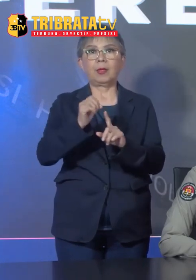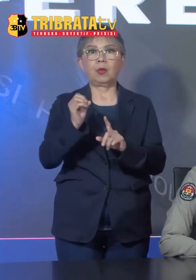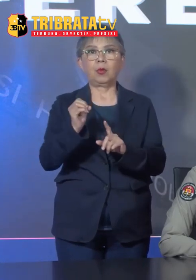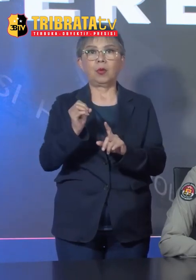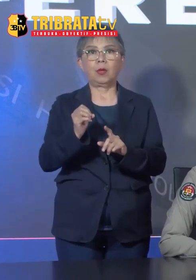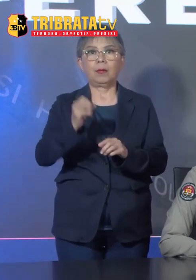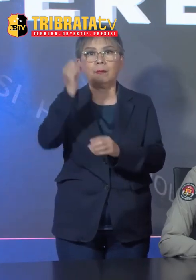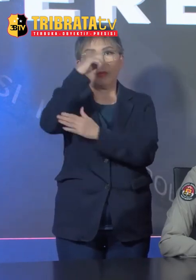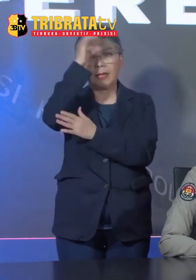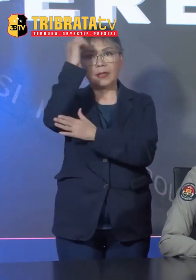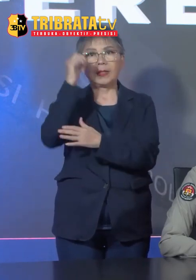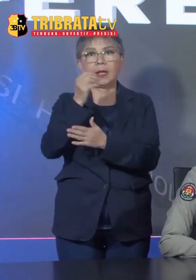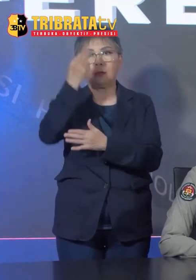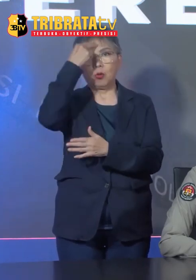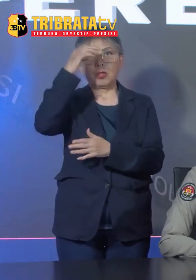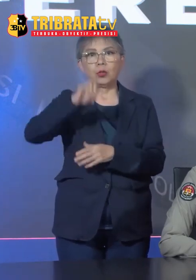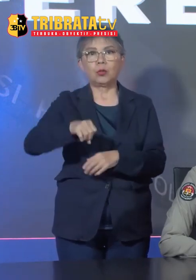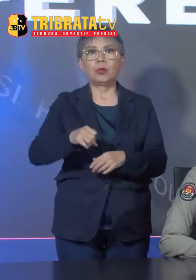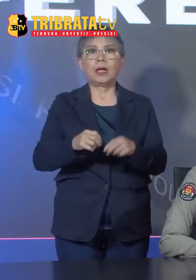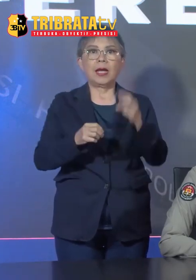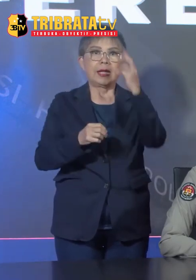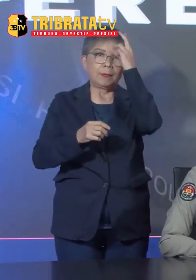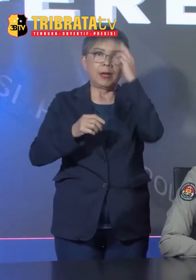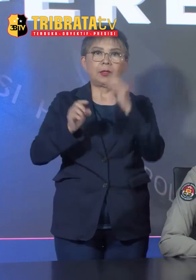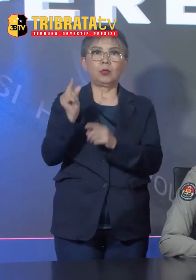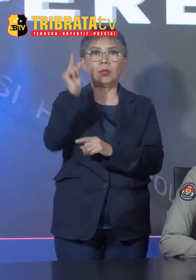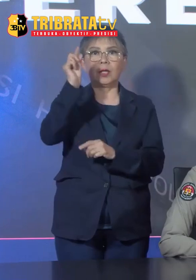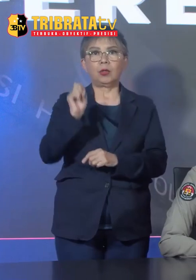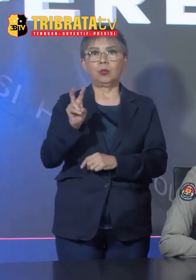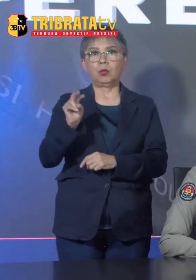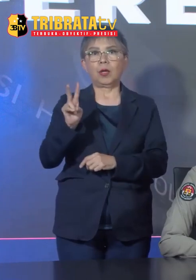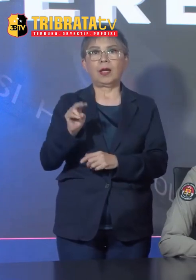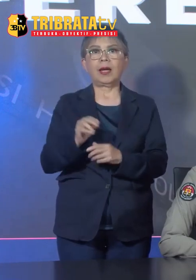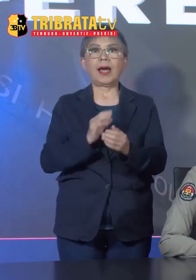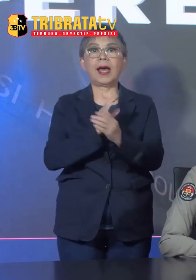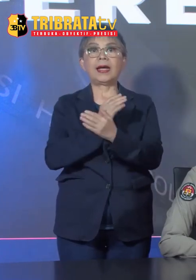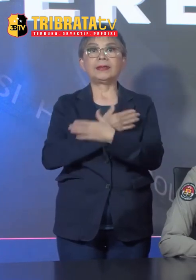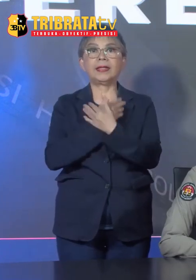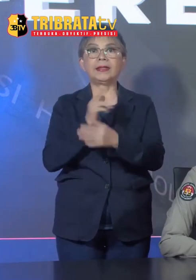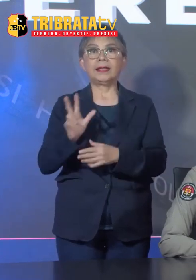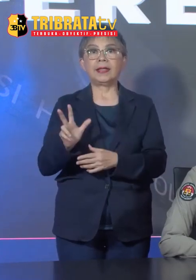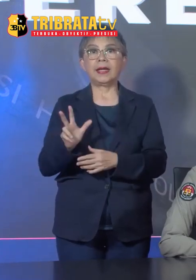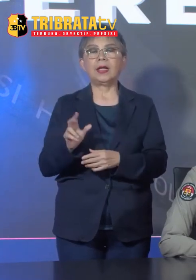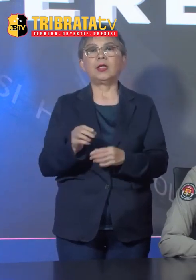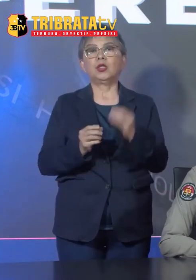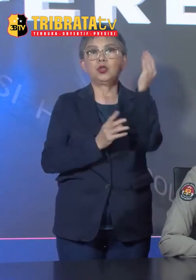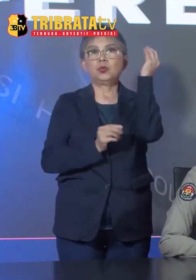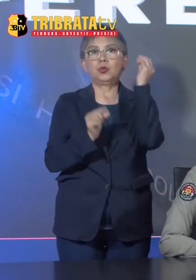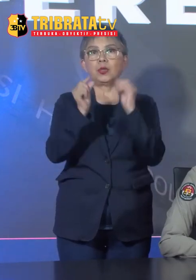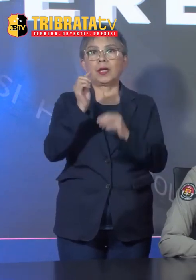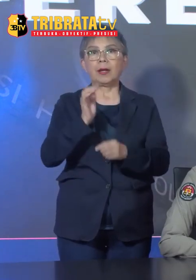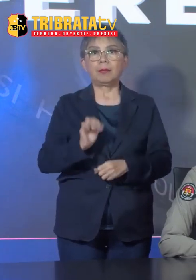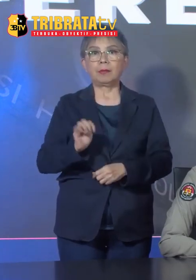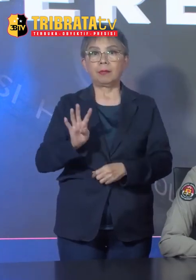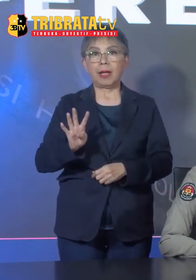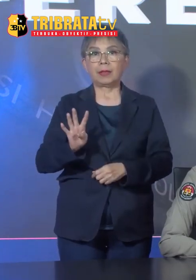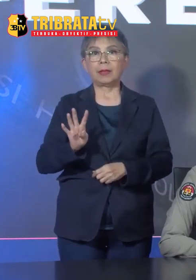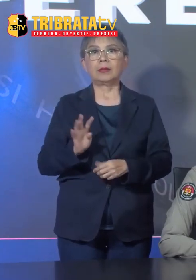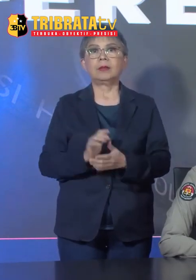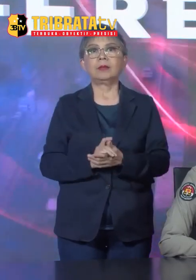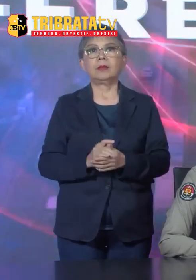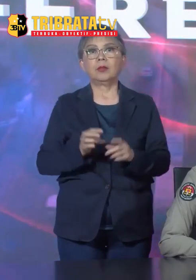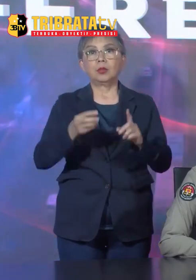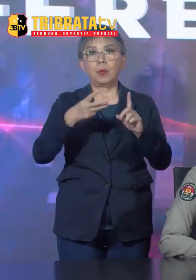tppo bareskrim dan Polda Kaltara 22 Polda Aceh 3 Polda Sumut 44